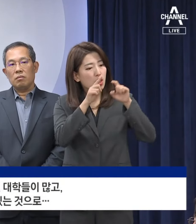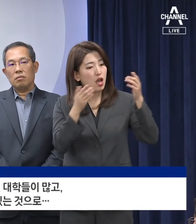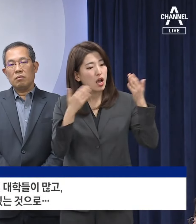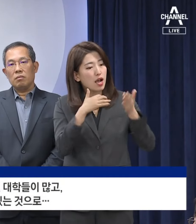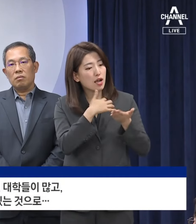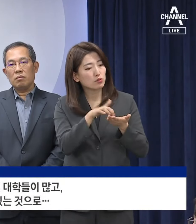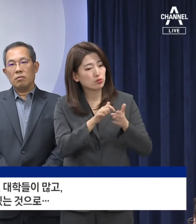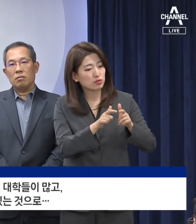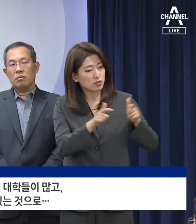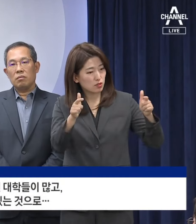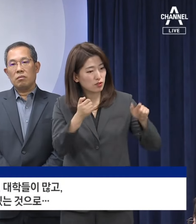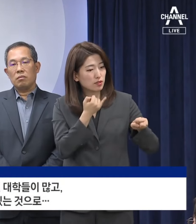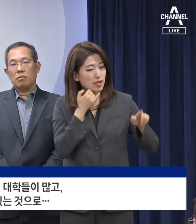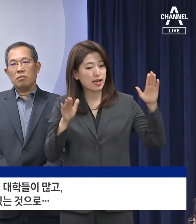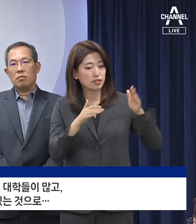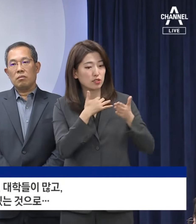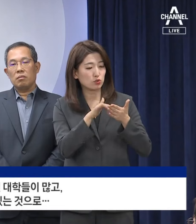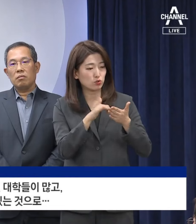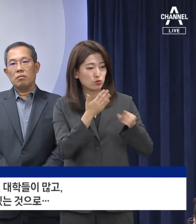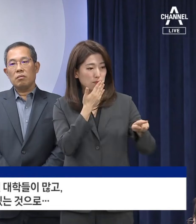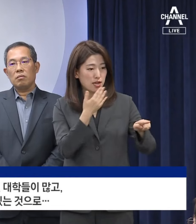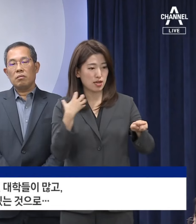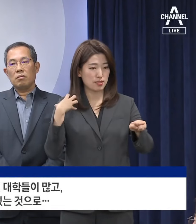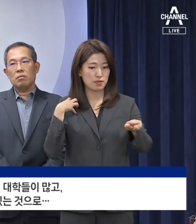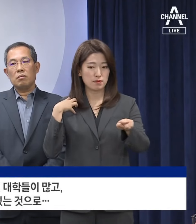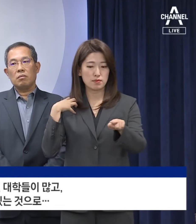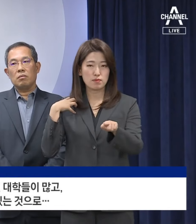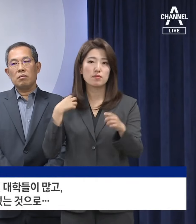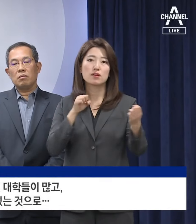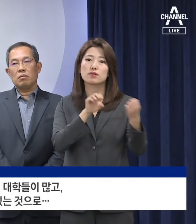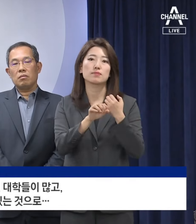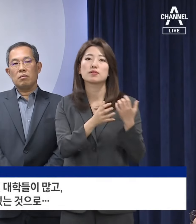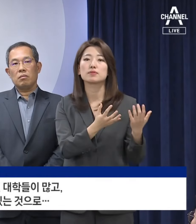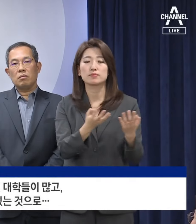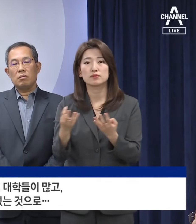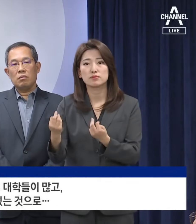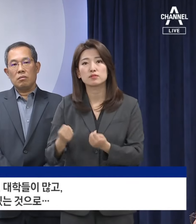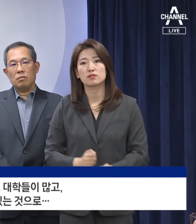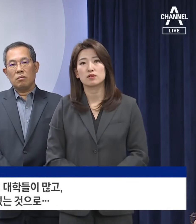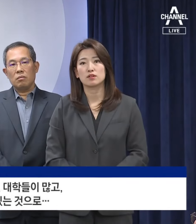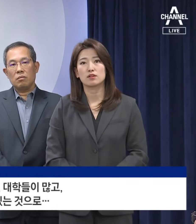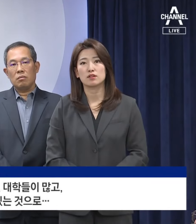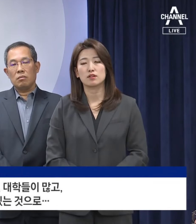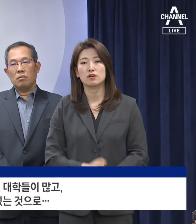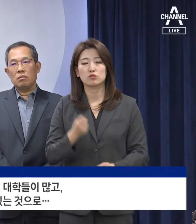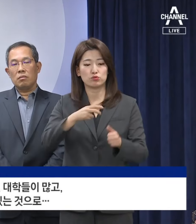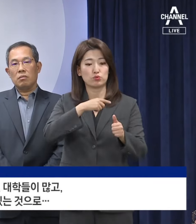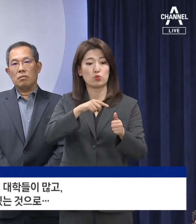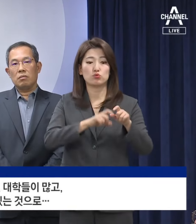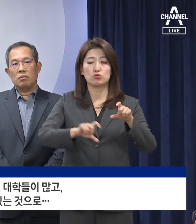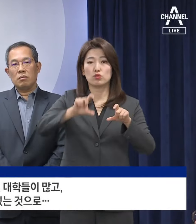것으로 판단되는 대학들이 많고 또 추가 교육 역량 확보가 이제 필요한